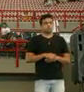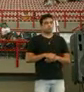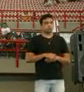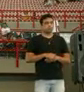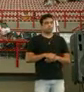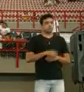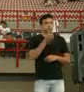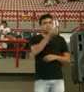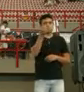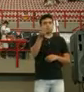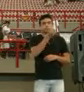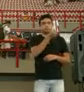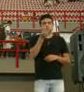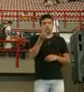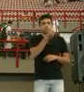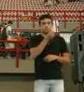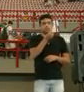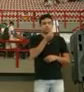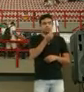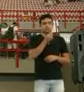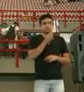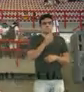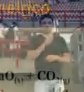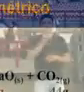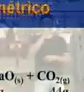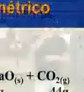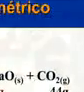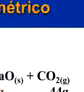66? 66, é isso mesmo?